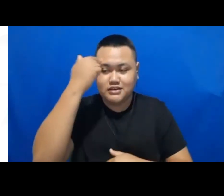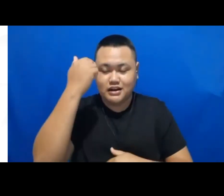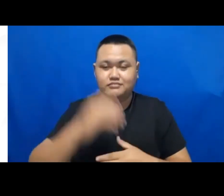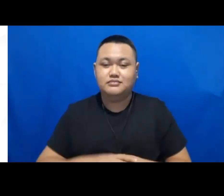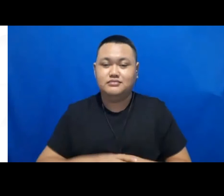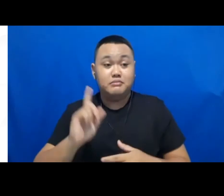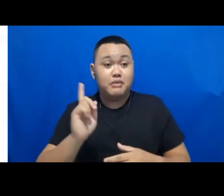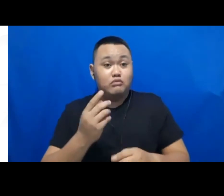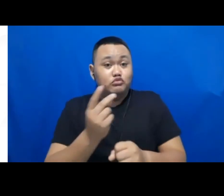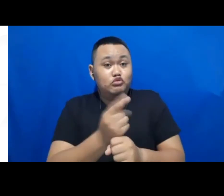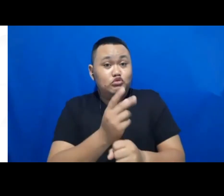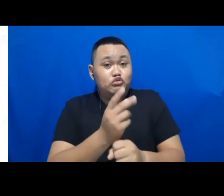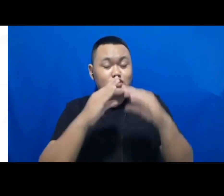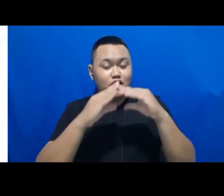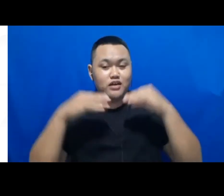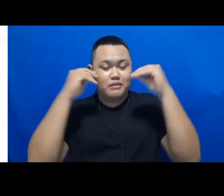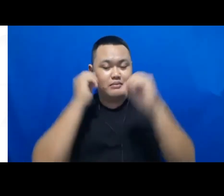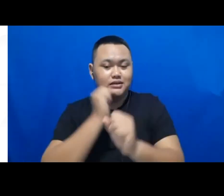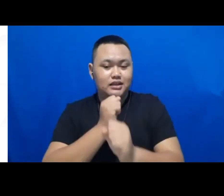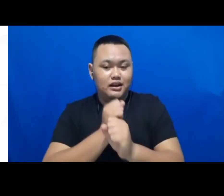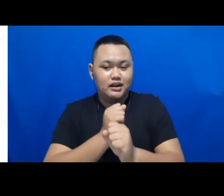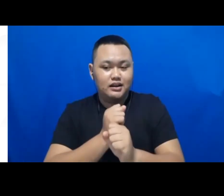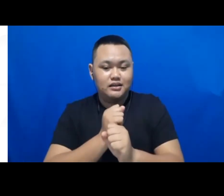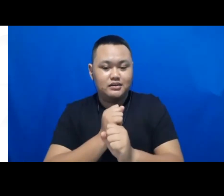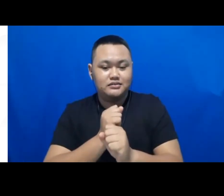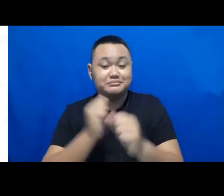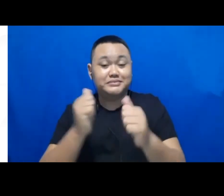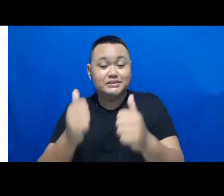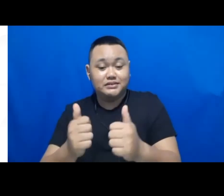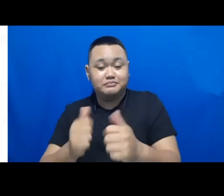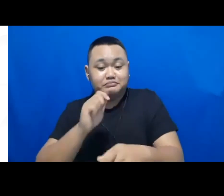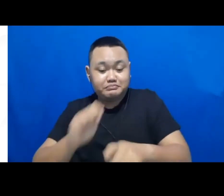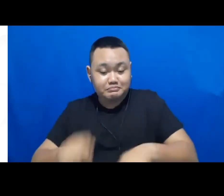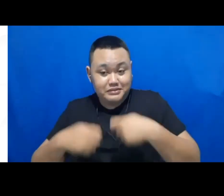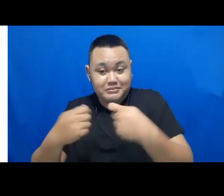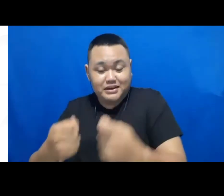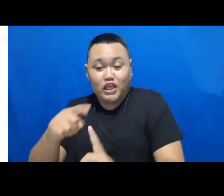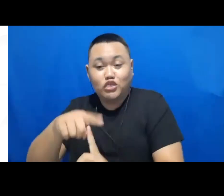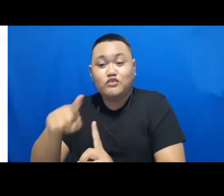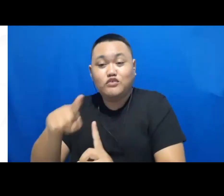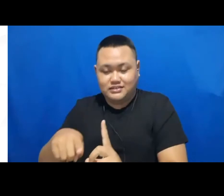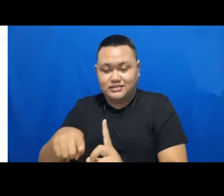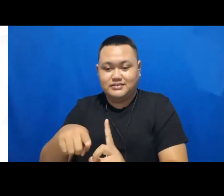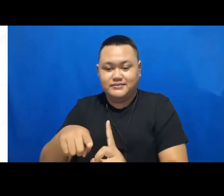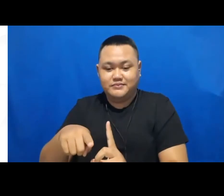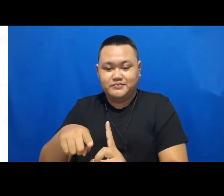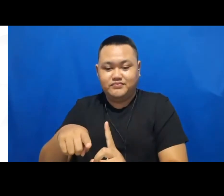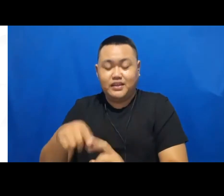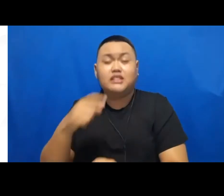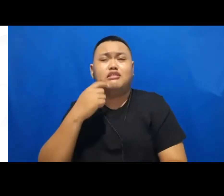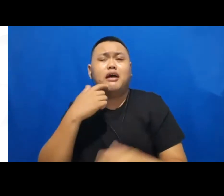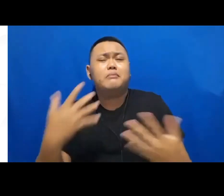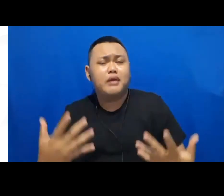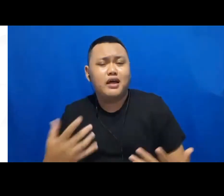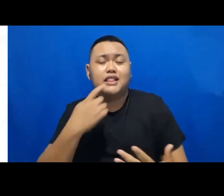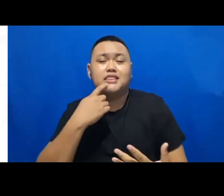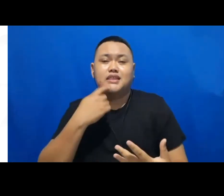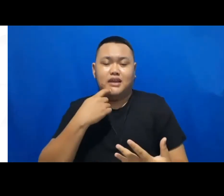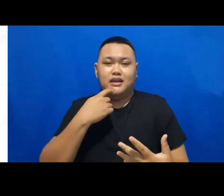perundungan, kesetaraan gender sudah digaungkan bersama-sama di lapang sambil bergembira ria dengan anak-anak. Jadi